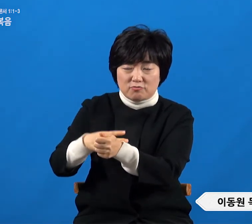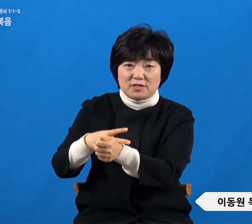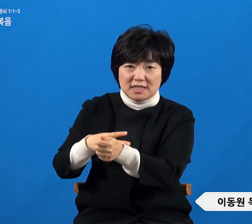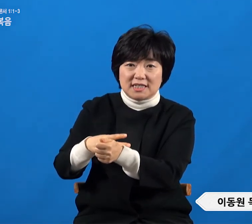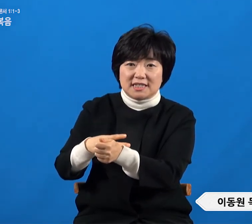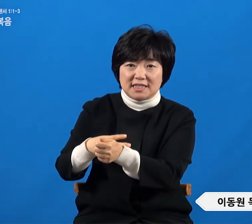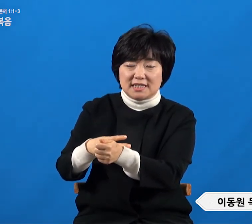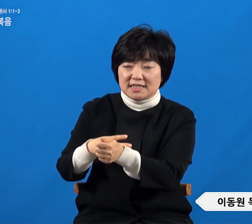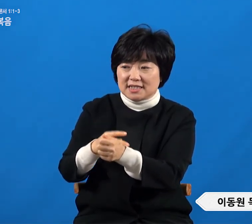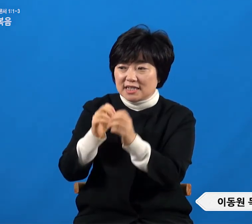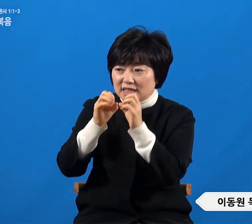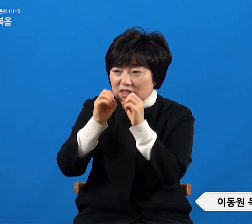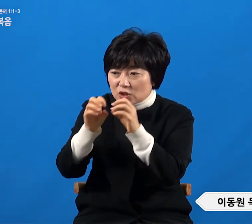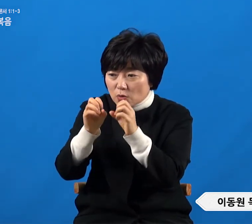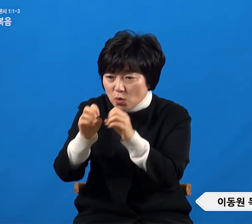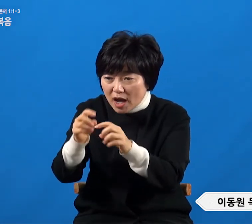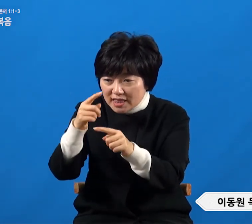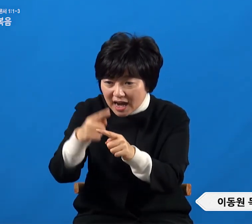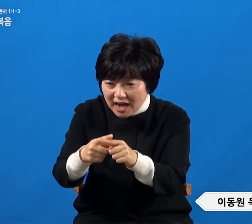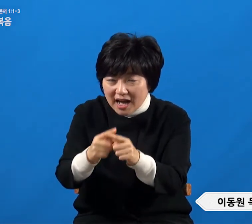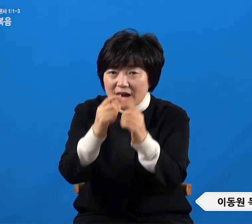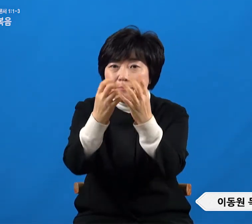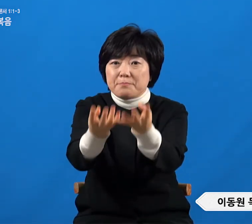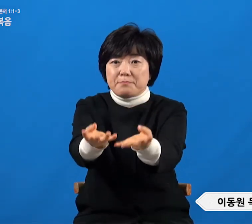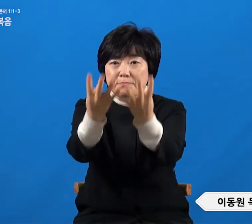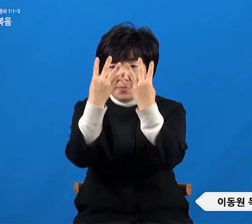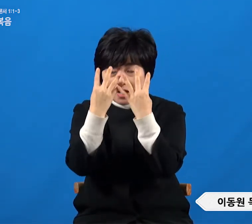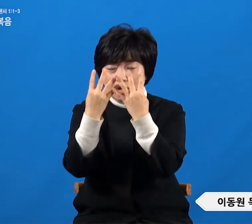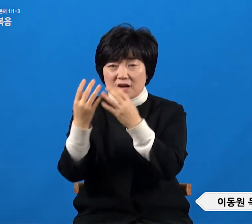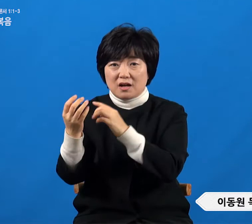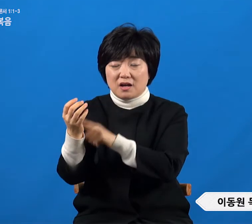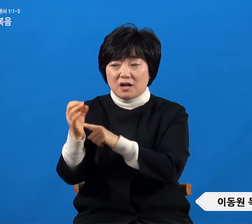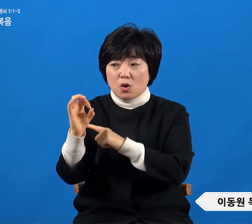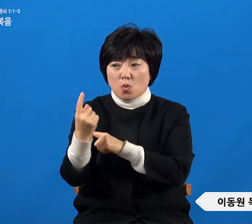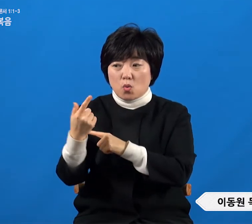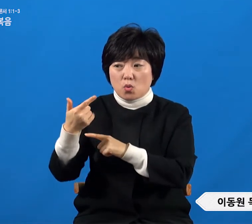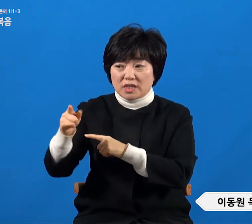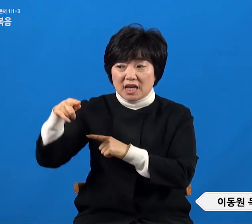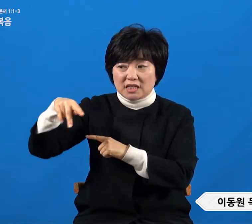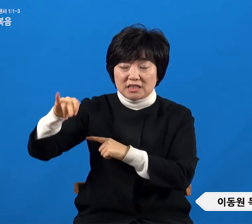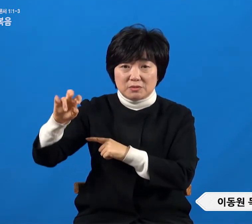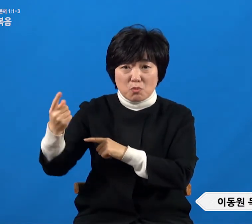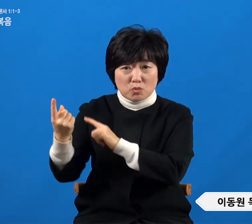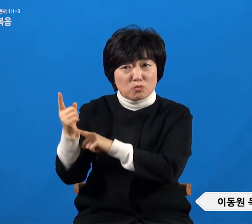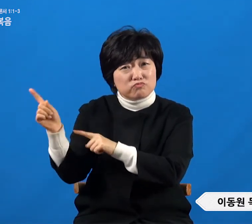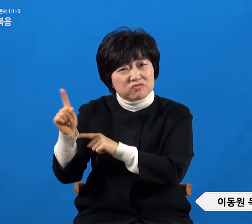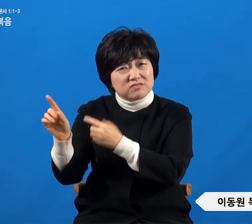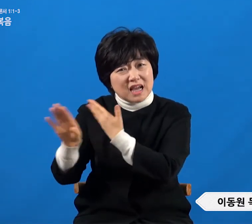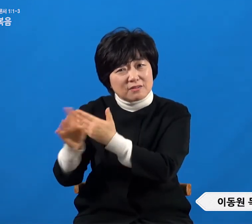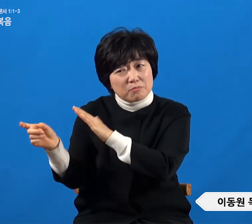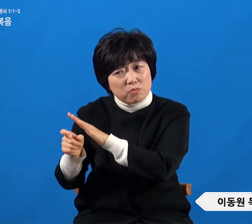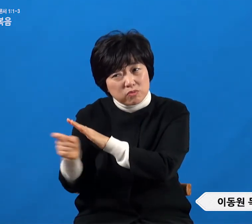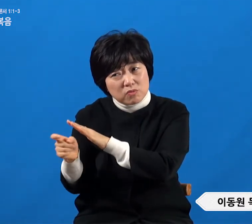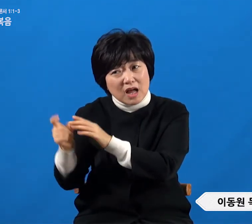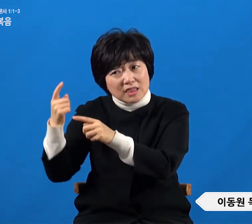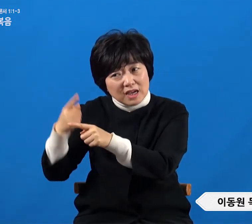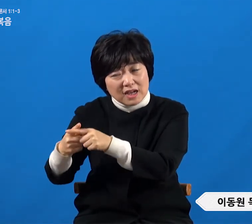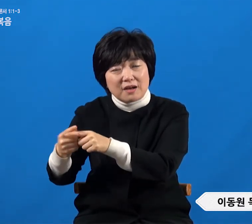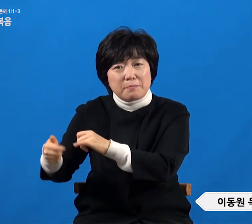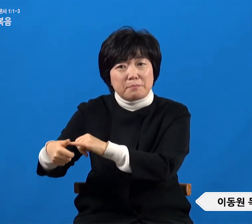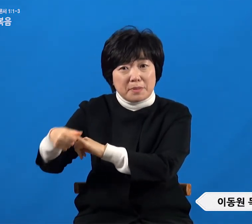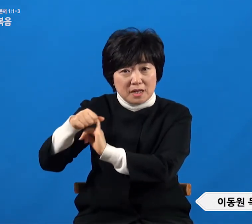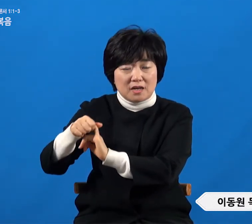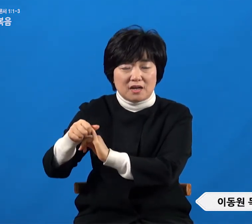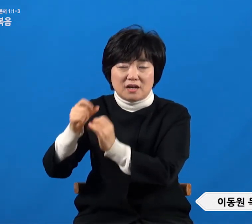바울은 전도하다가 갇힌 것이고, 오네시모는 다른 이유로 거기 가서도 도둑질하다 혹시 갇혔을지도 모르죠.